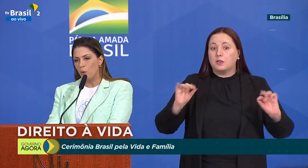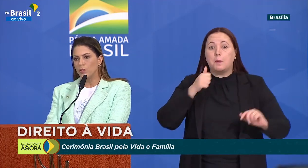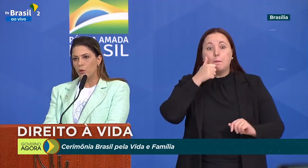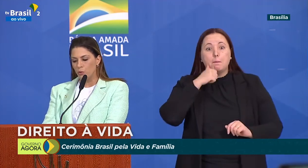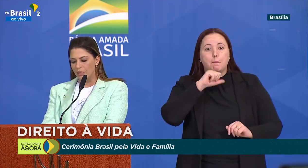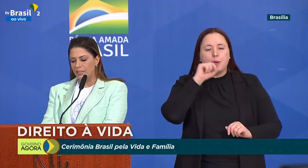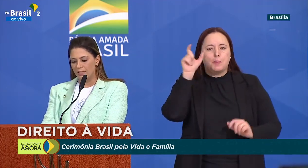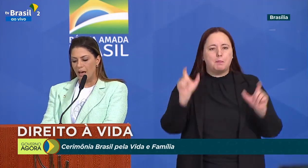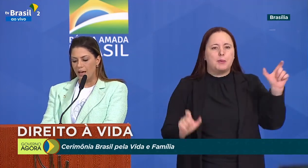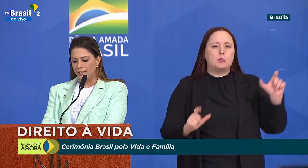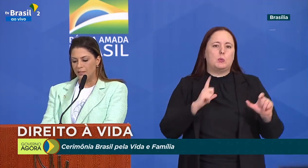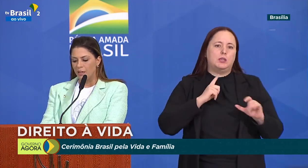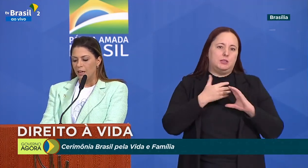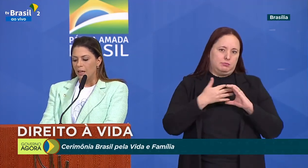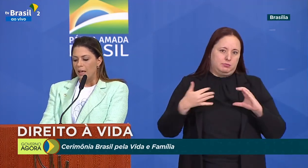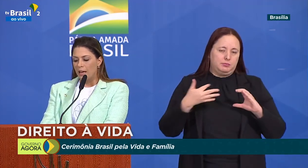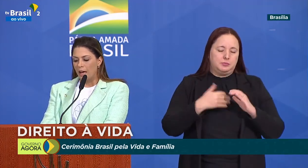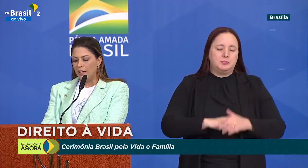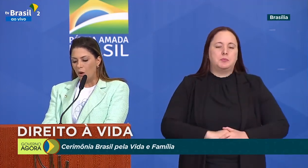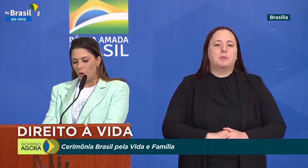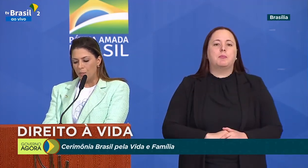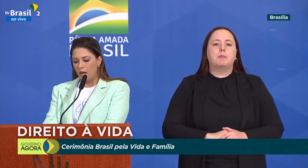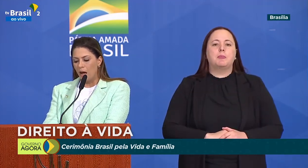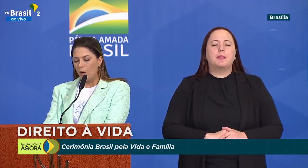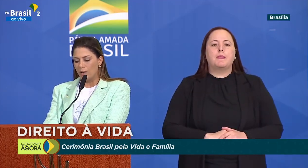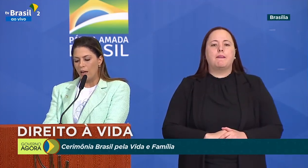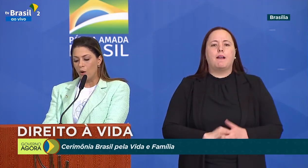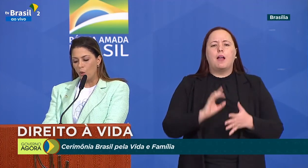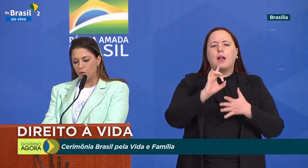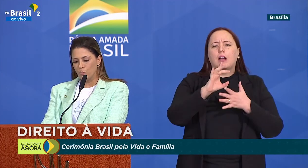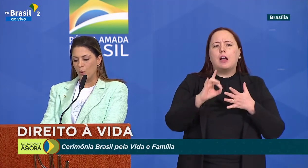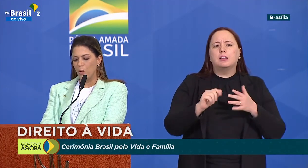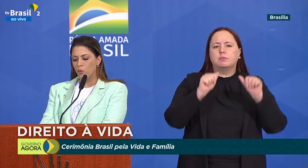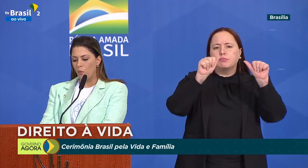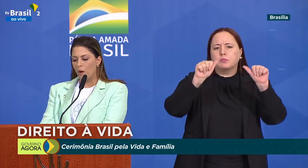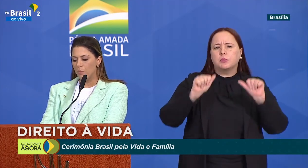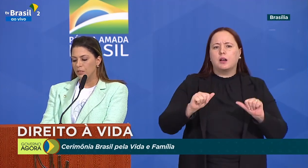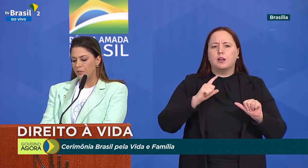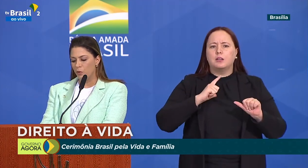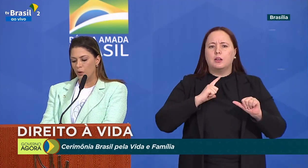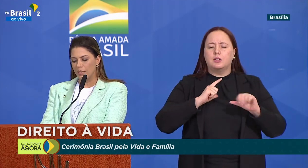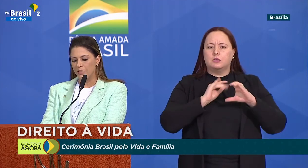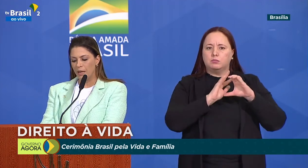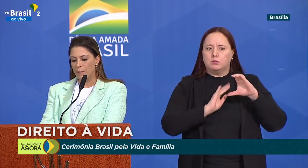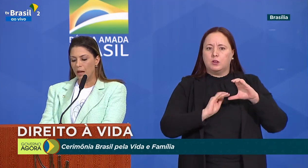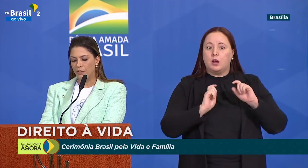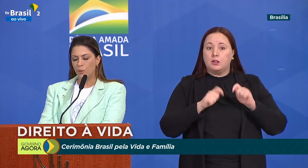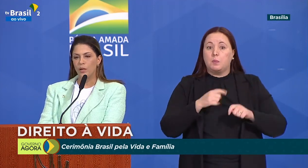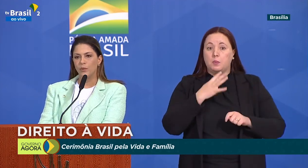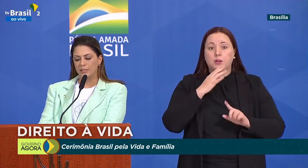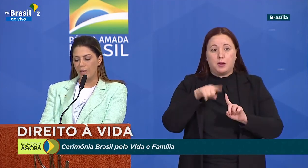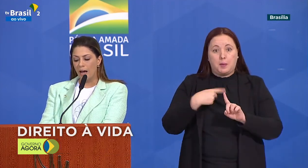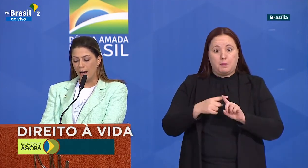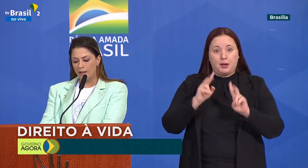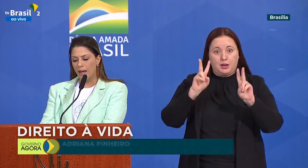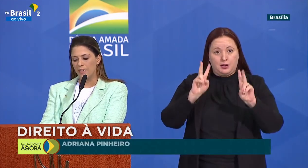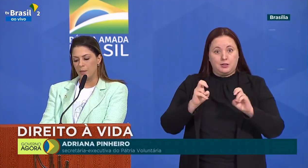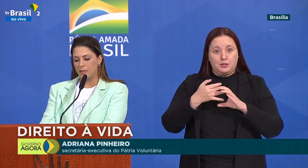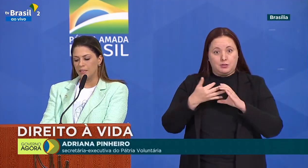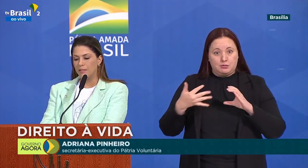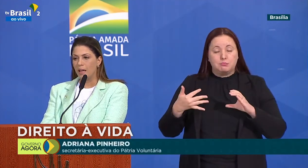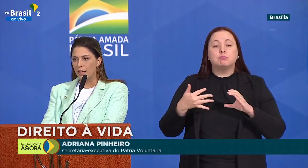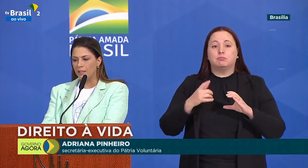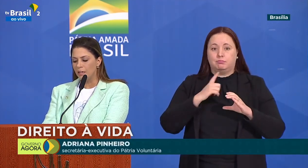de pessoa a peças raras em cada obra a um QR Code por meio do qual é possível conhecer mais sobre a doença